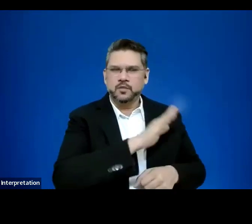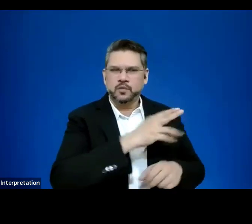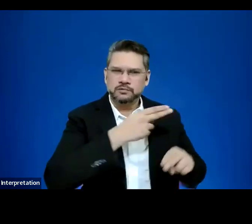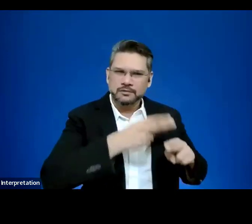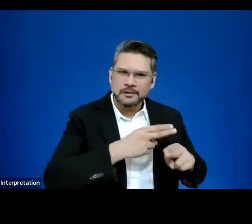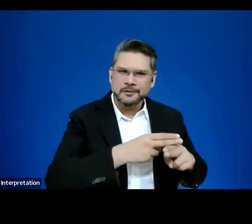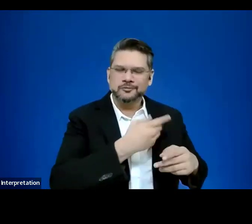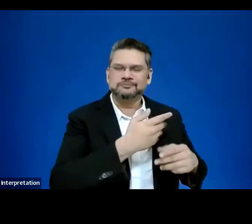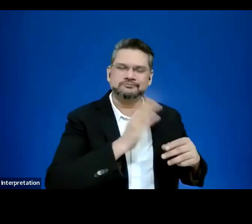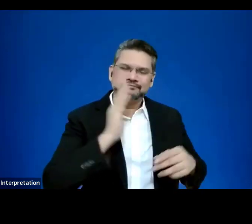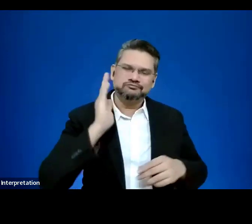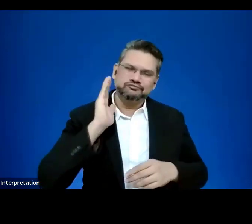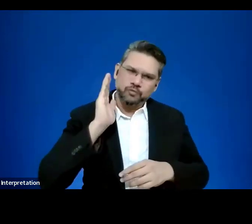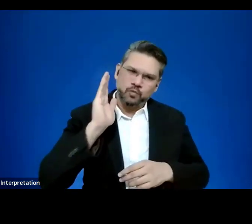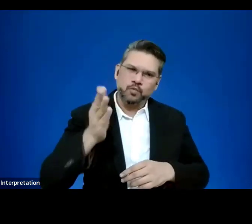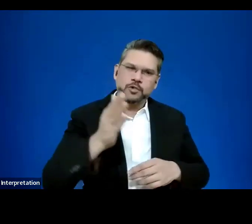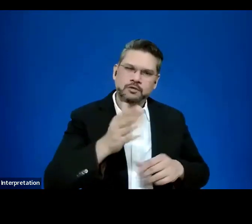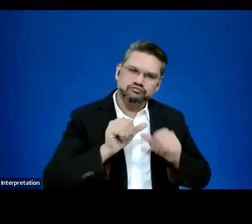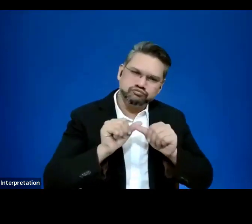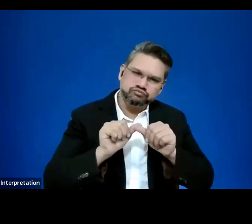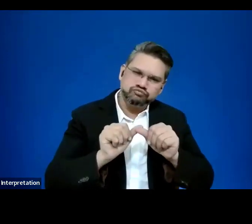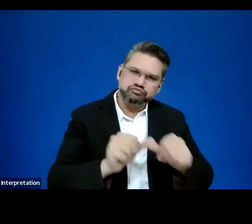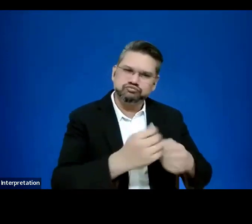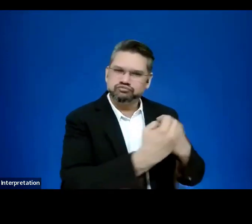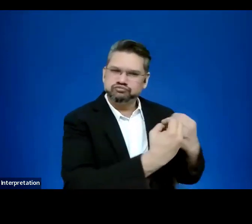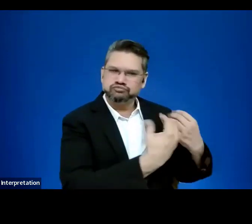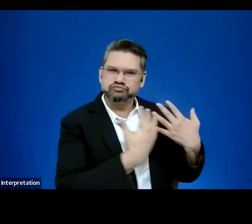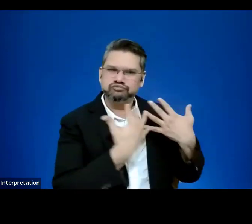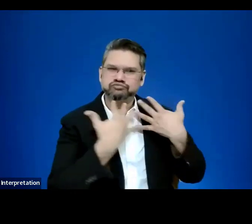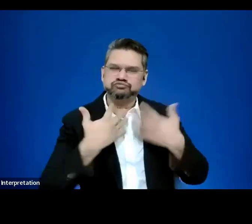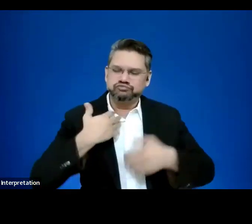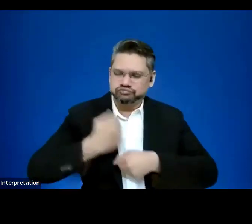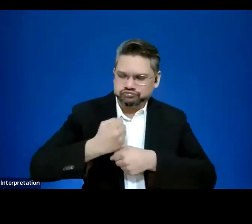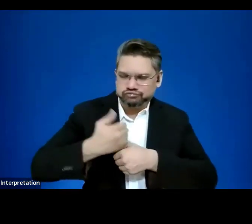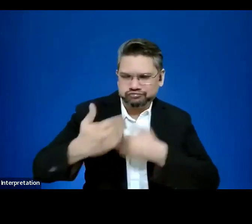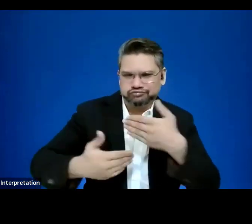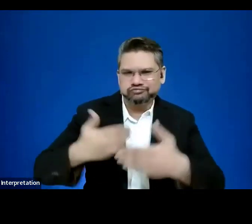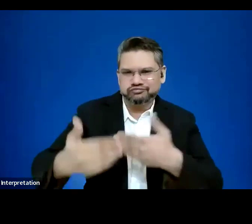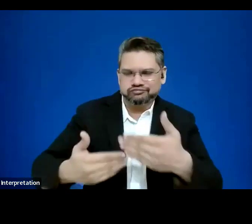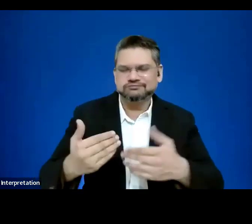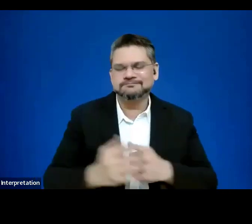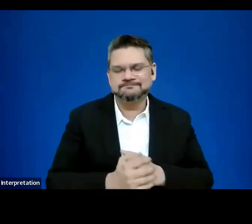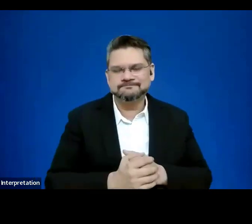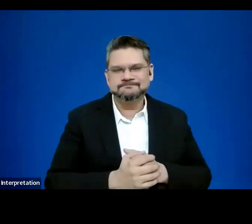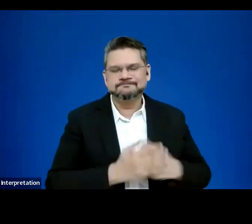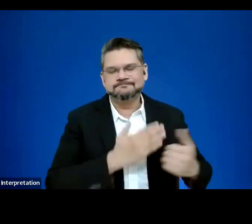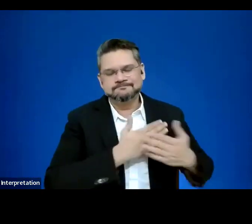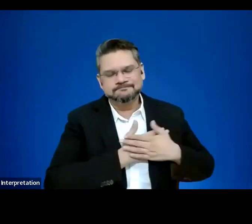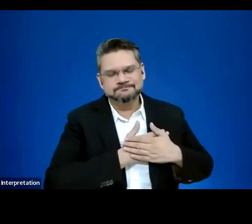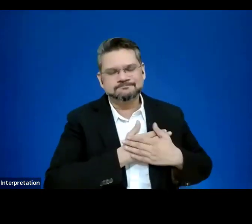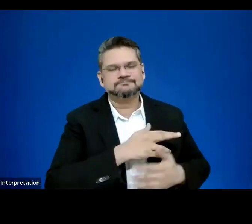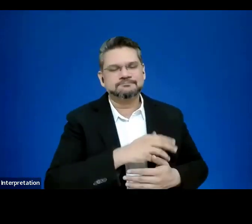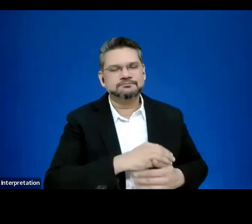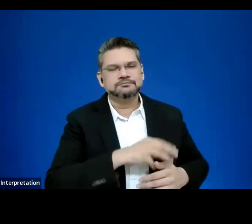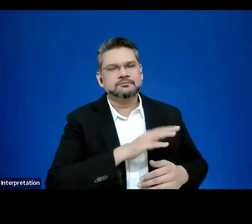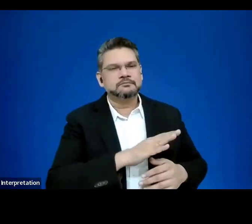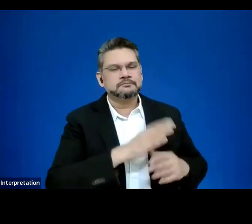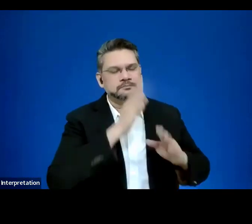他的慈悲心，他的善心会一直持续下